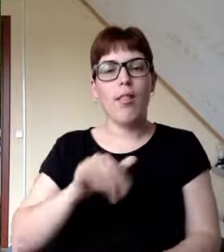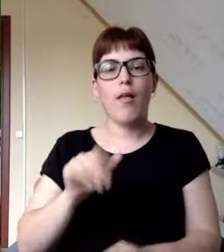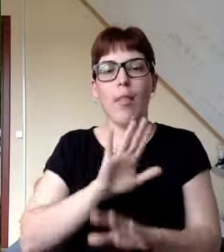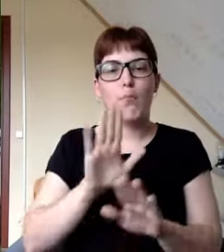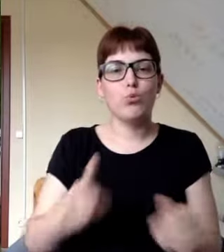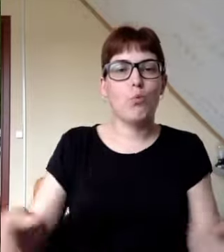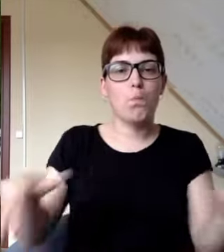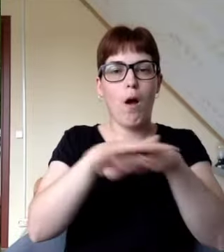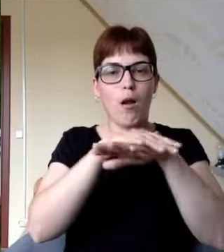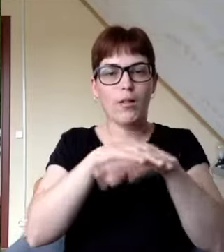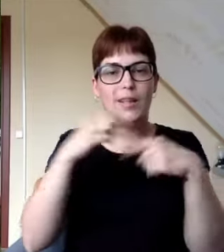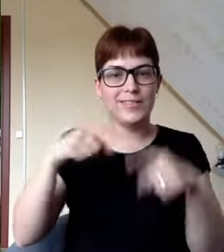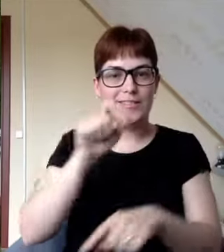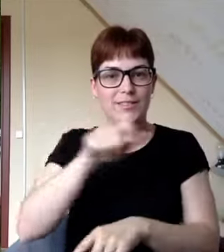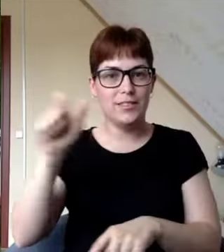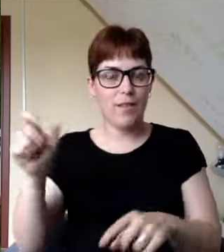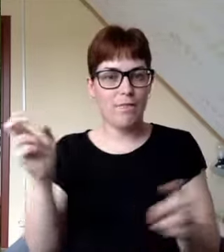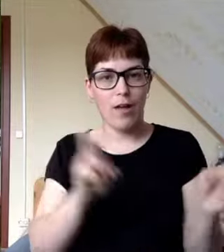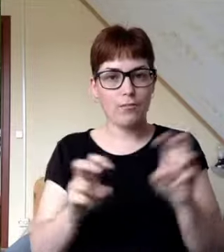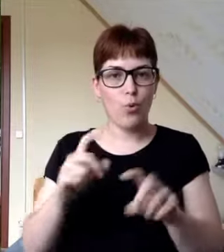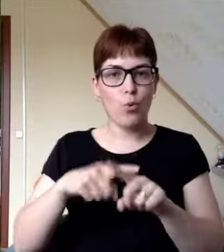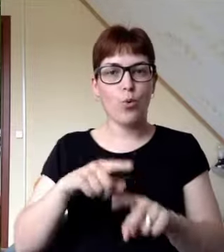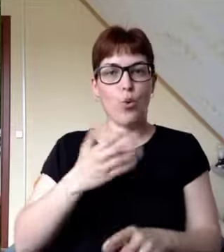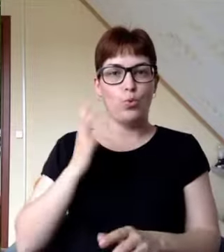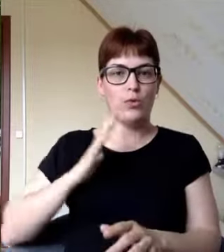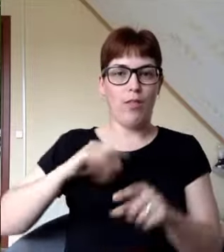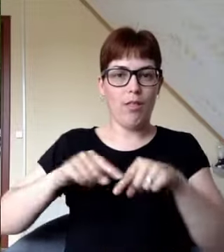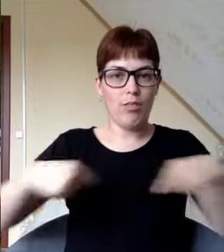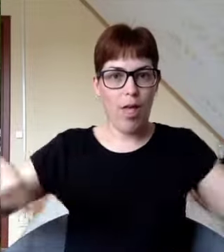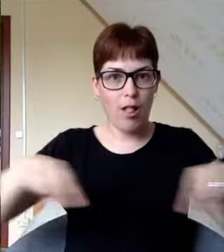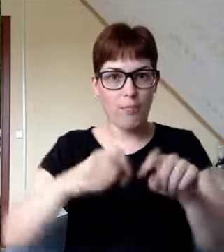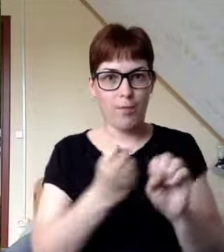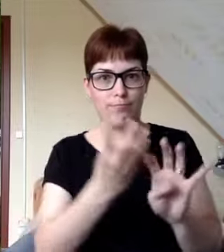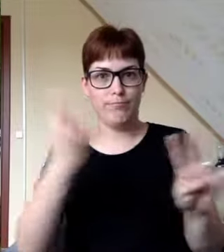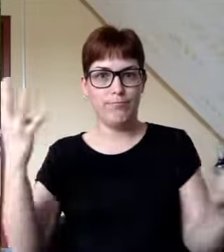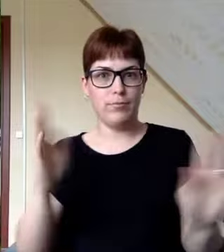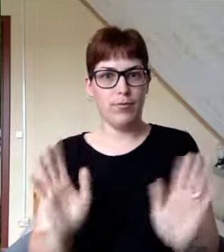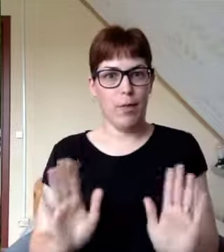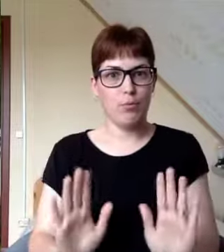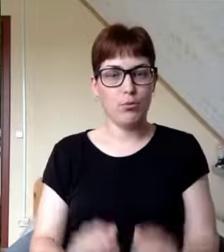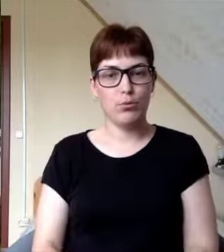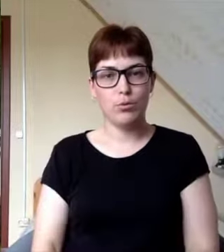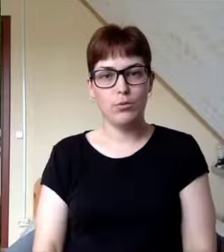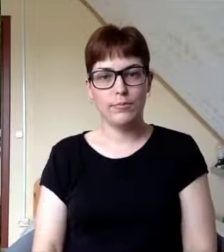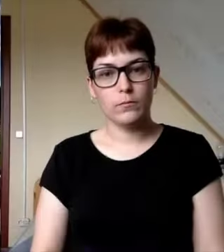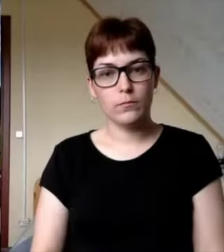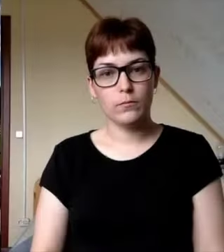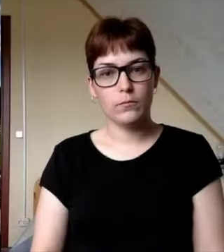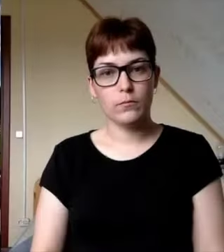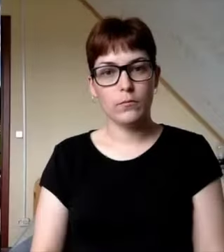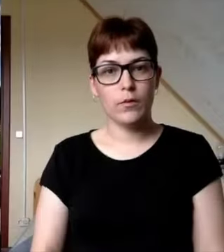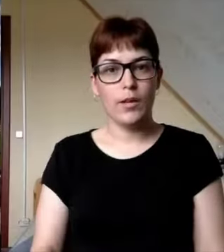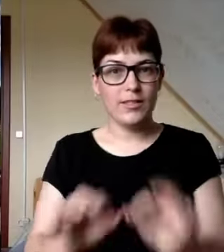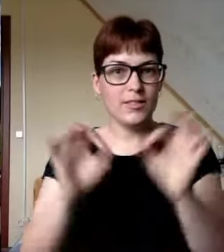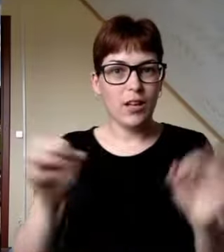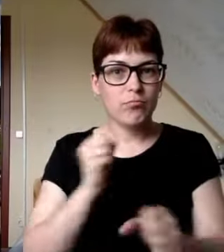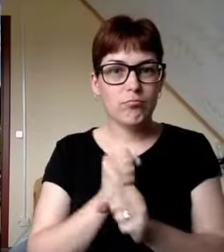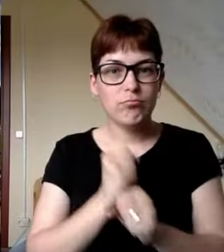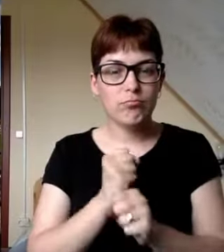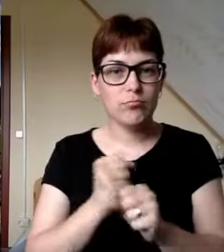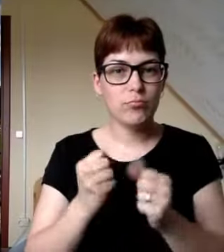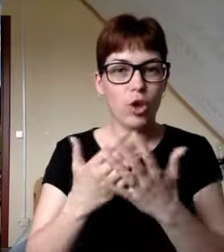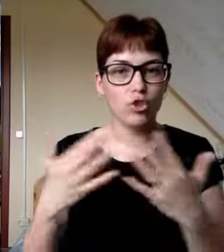nepārklātos apmeklētāju plūsma un uzgaidāmajā telpā neveidotos rinda. Stājoties spēkā